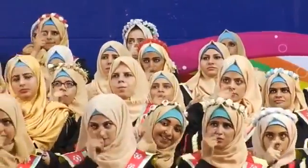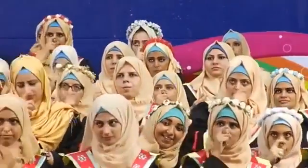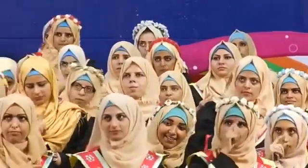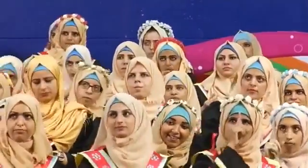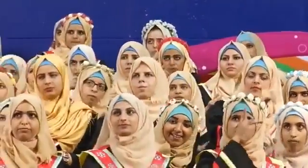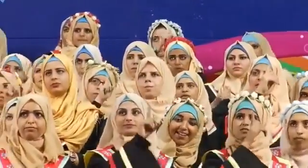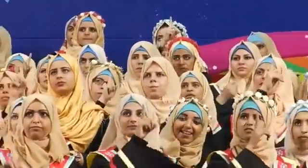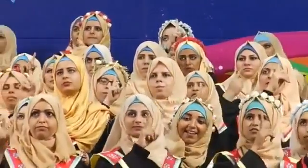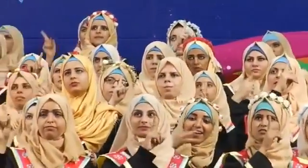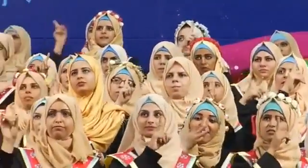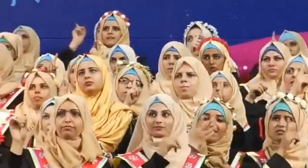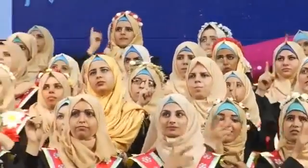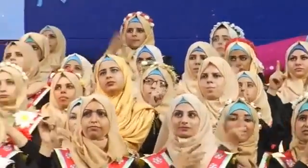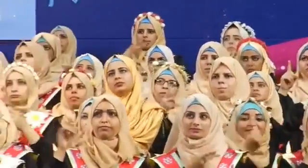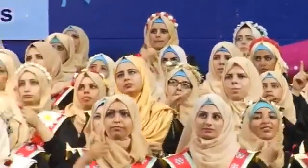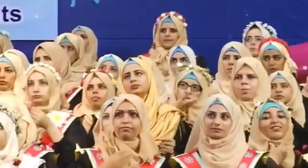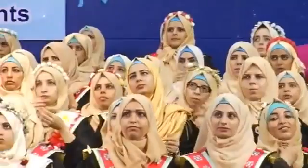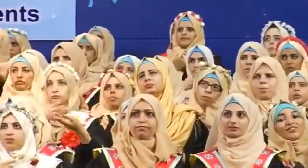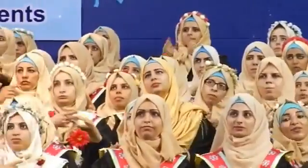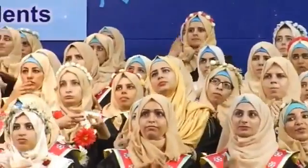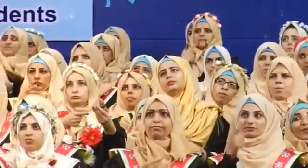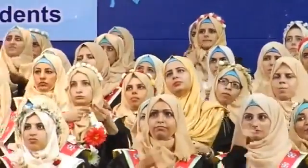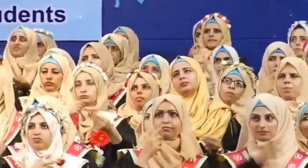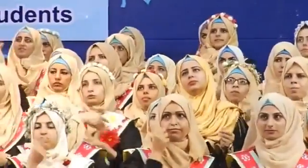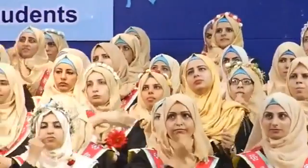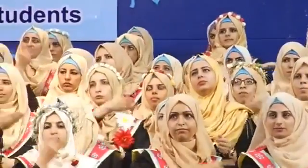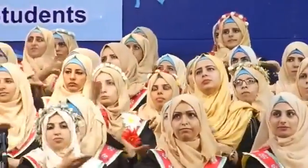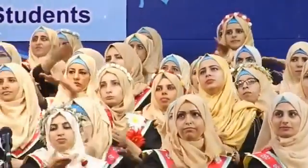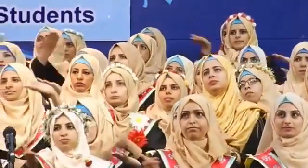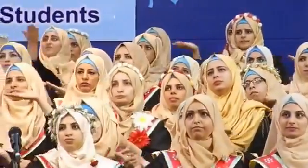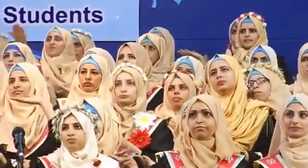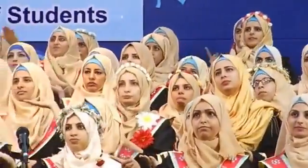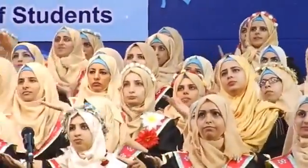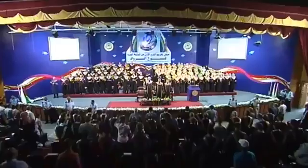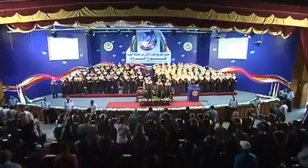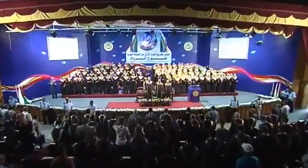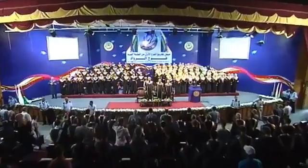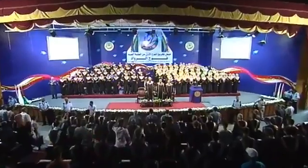الأبرار لحنا بكل فمي، من واحة